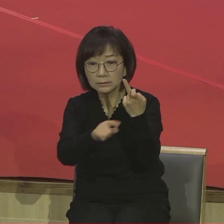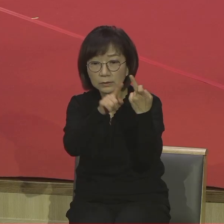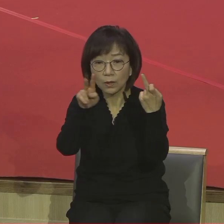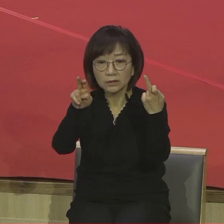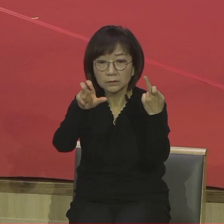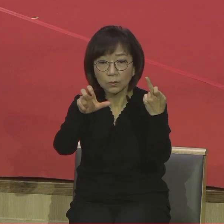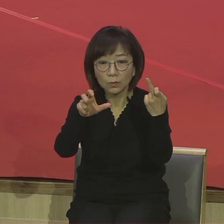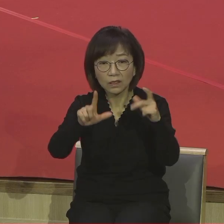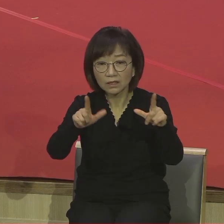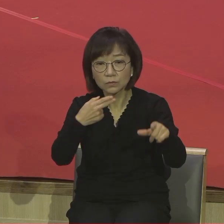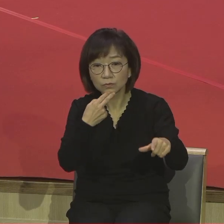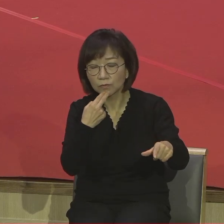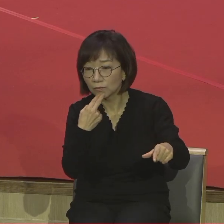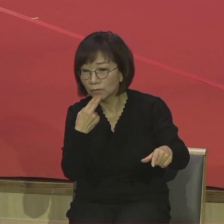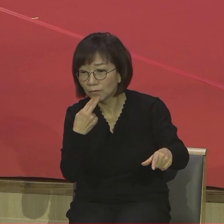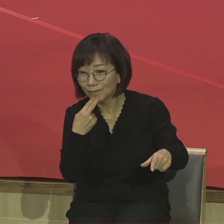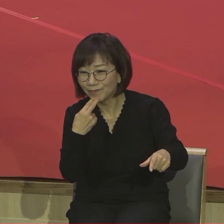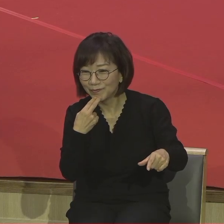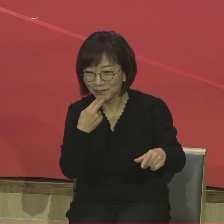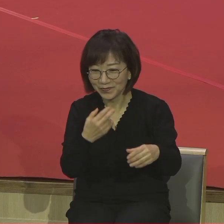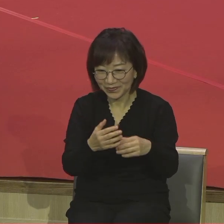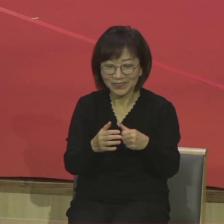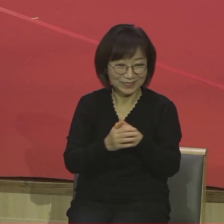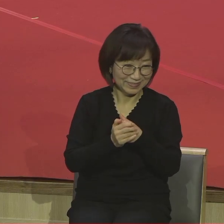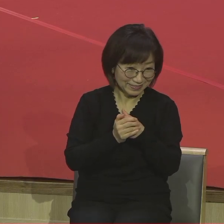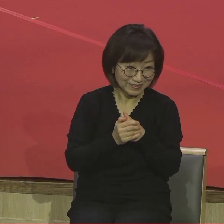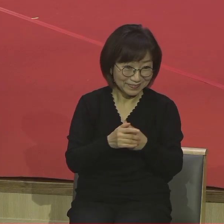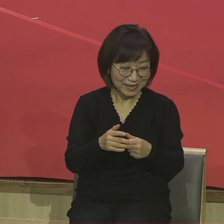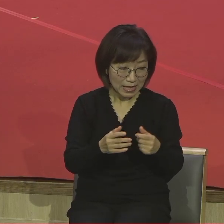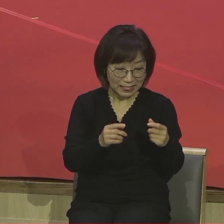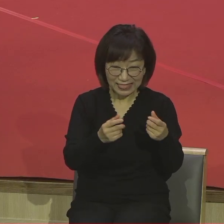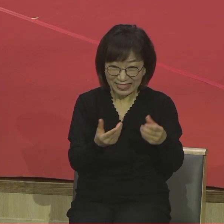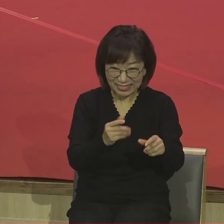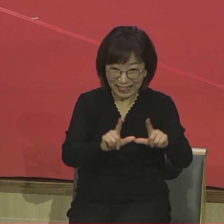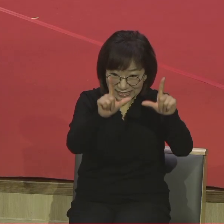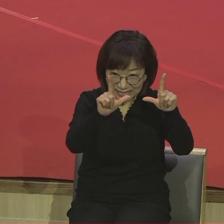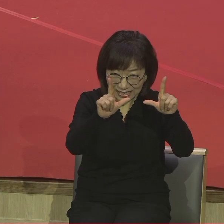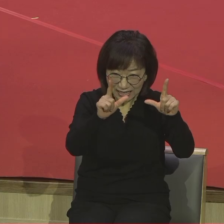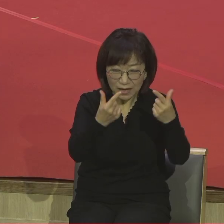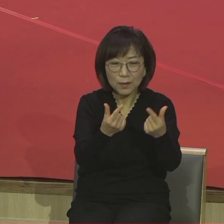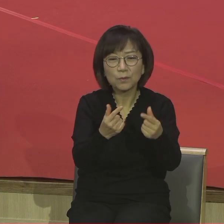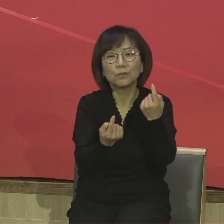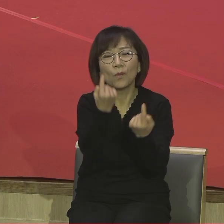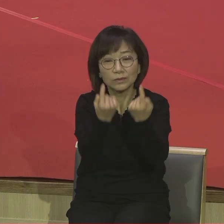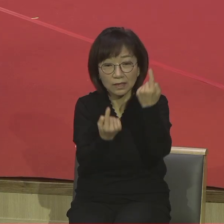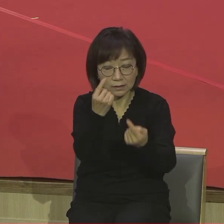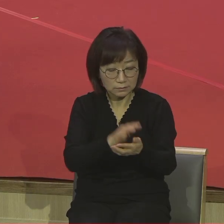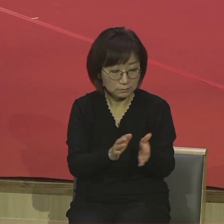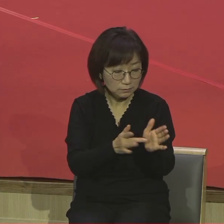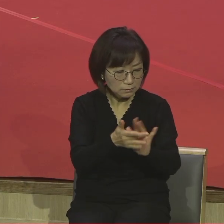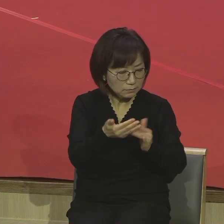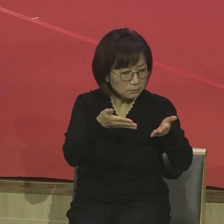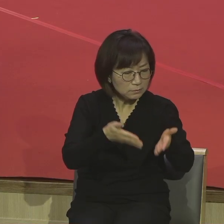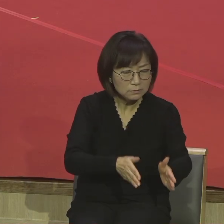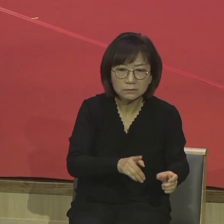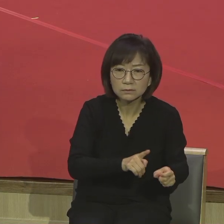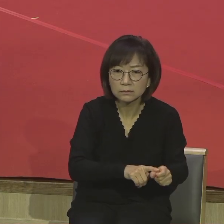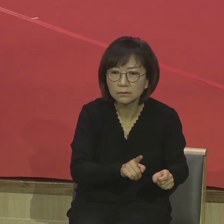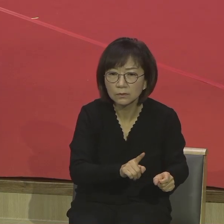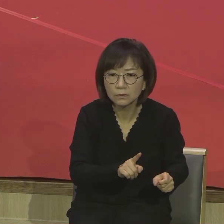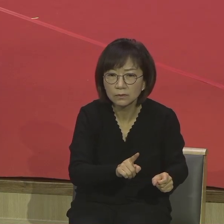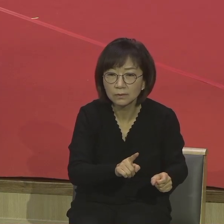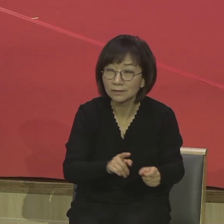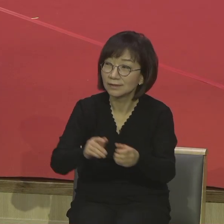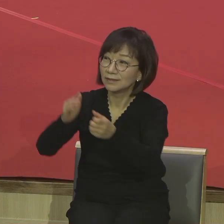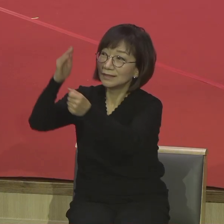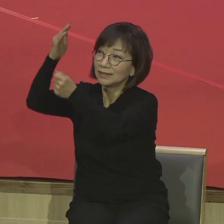그래서 중요한 것은 우리가 성탄의 본질, 분명히 하나님께서 독생자 아들